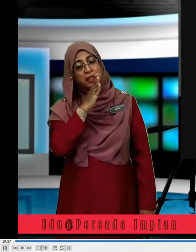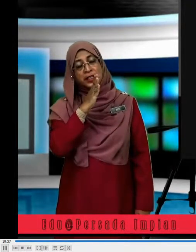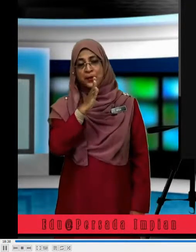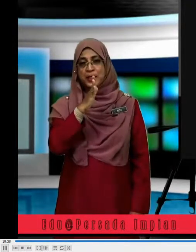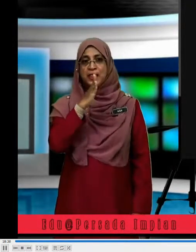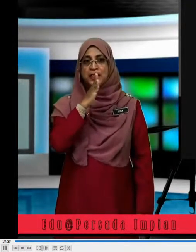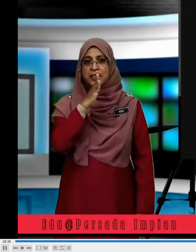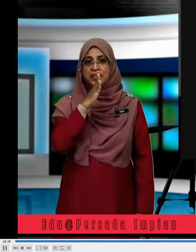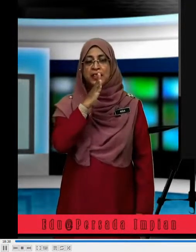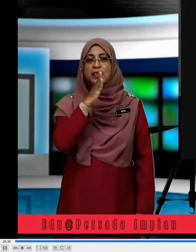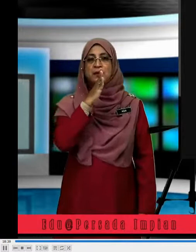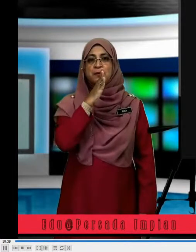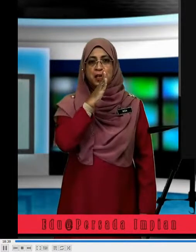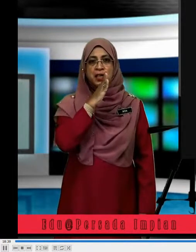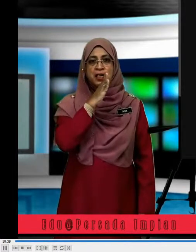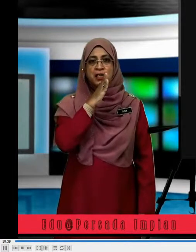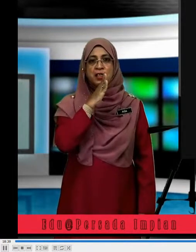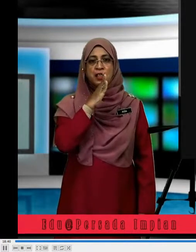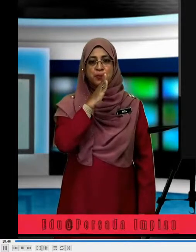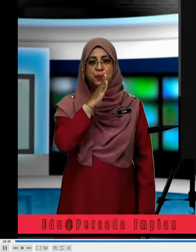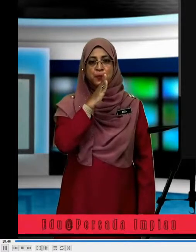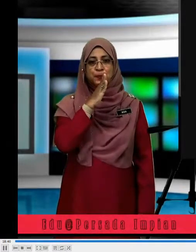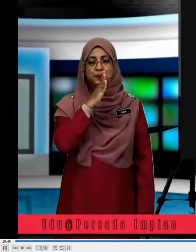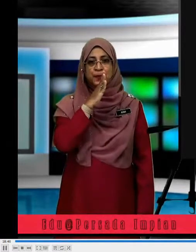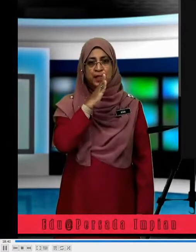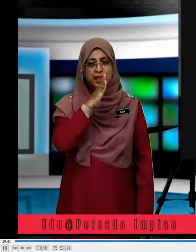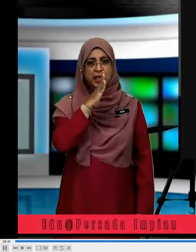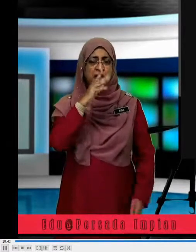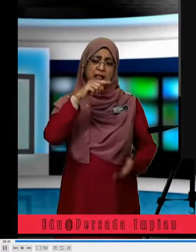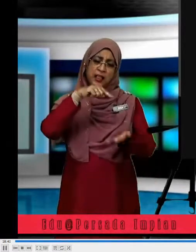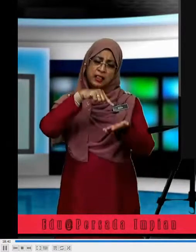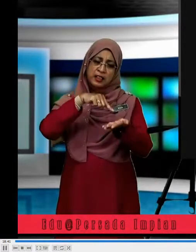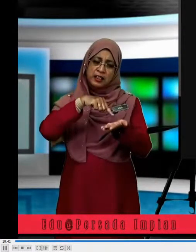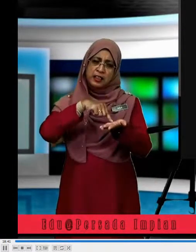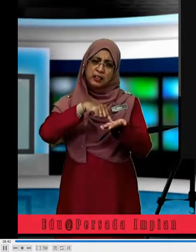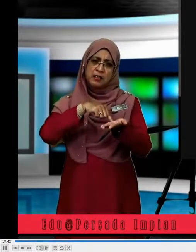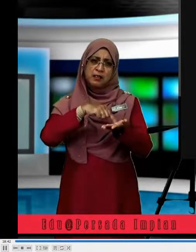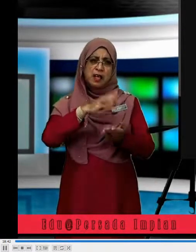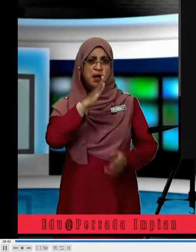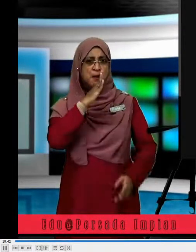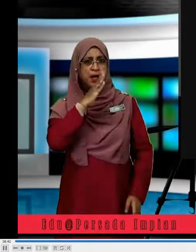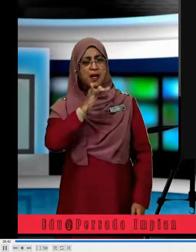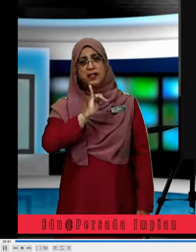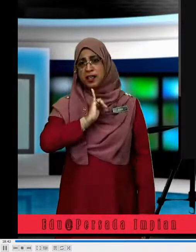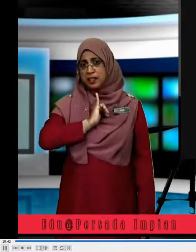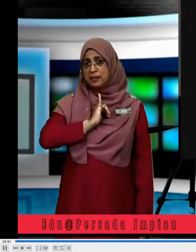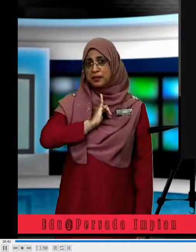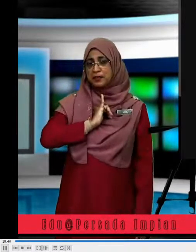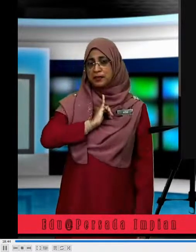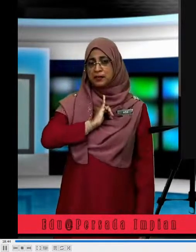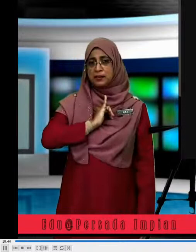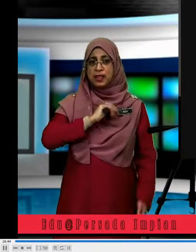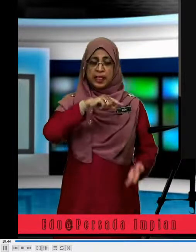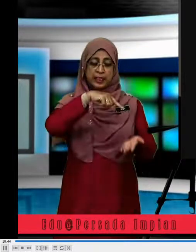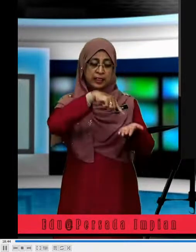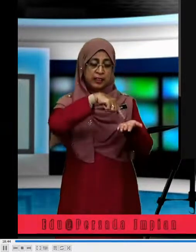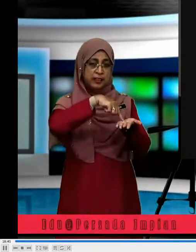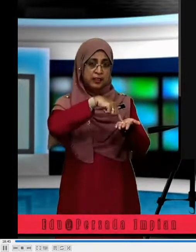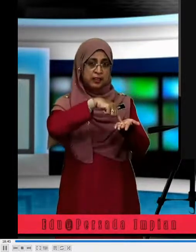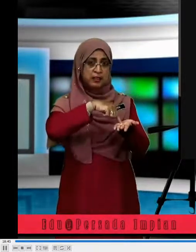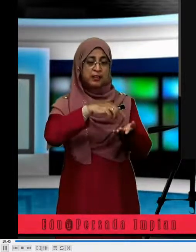panggil mama sama di isyarat Emak Ibu ini lemak sayur